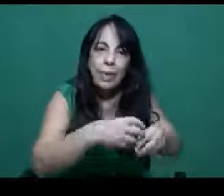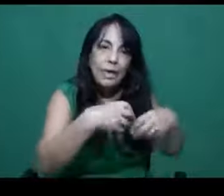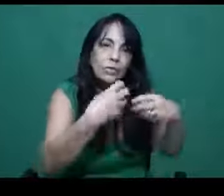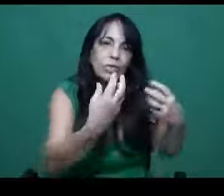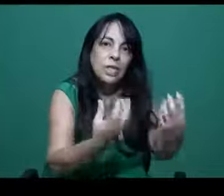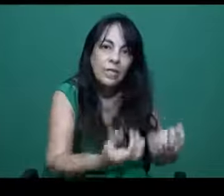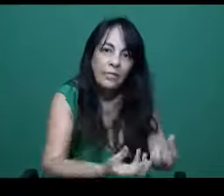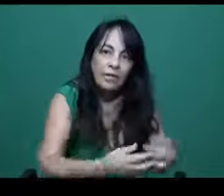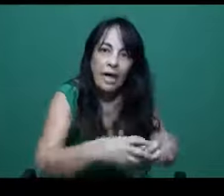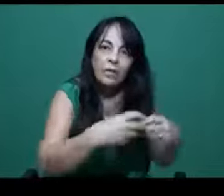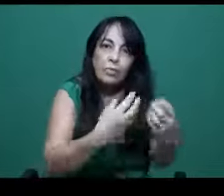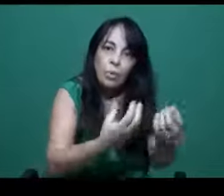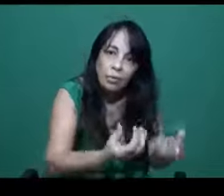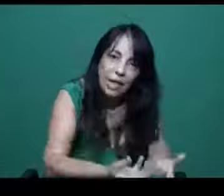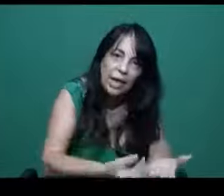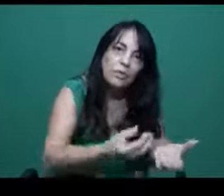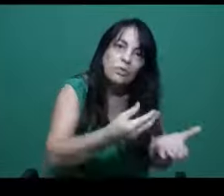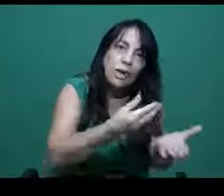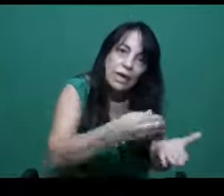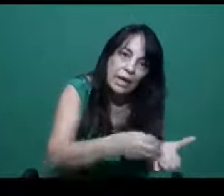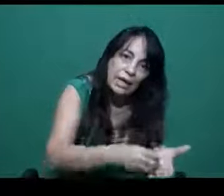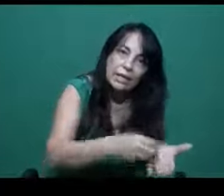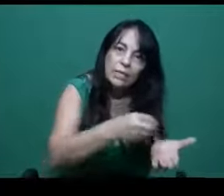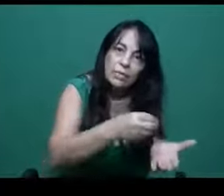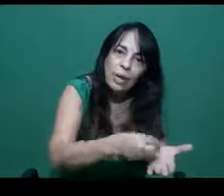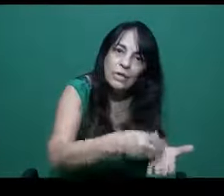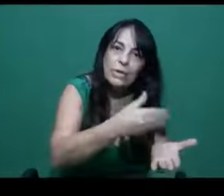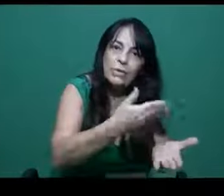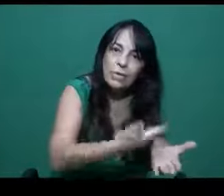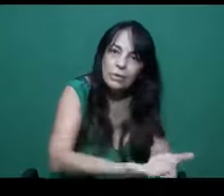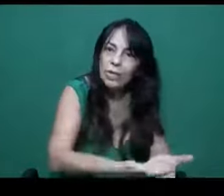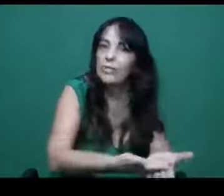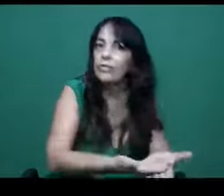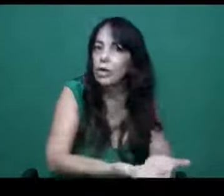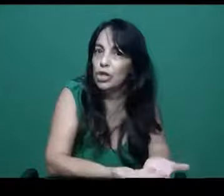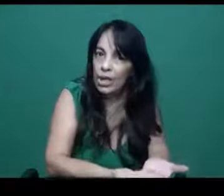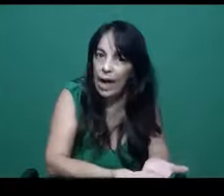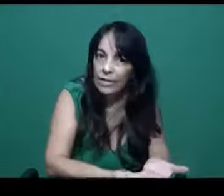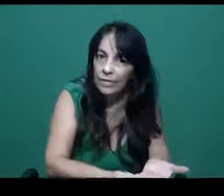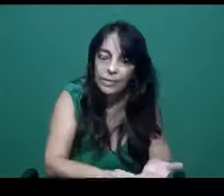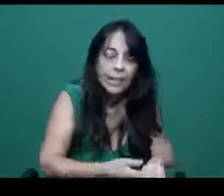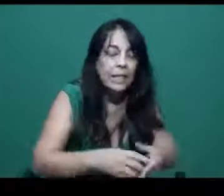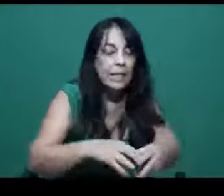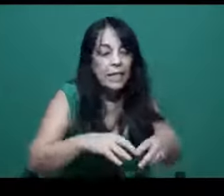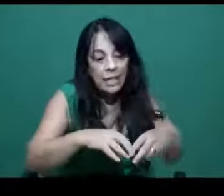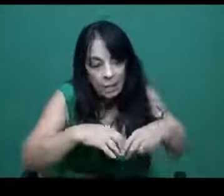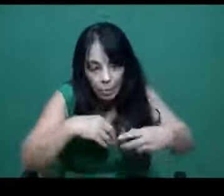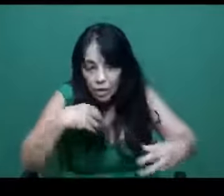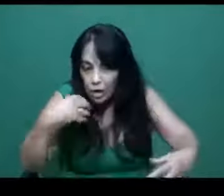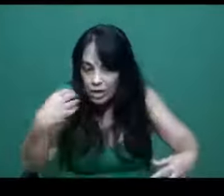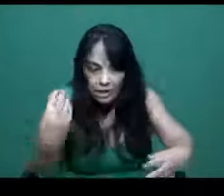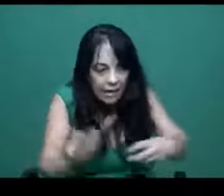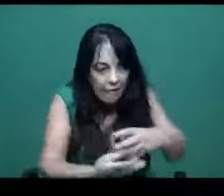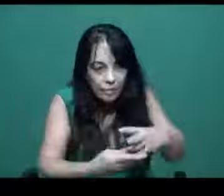eles o significado do contexto daquela situação que o livro mostrava. E depois nós entrávamos